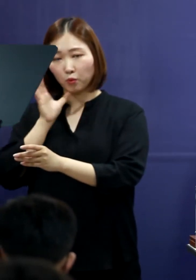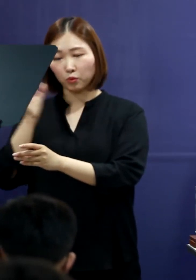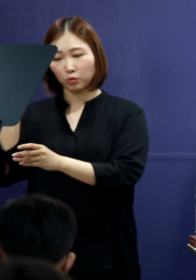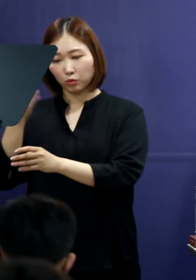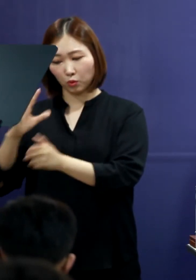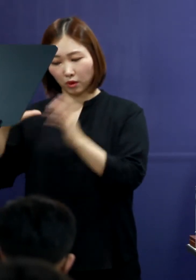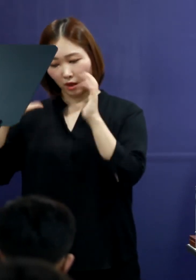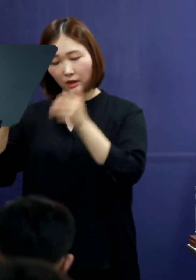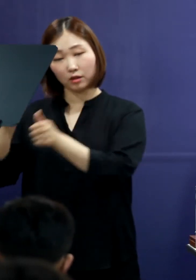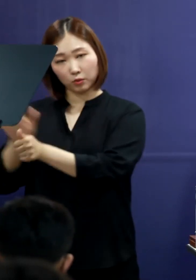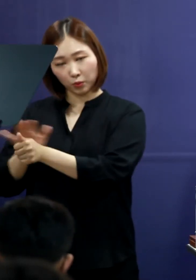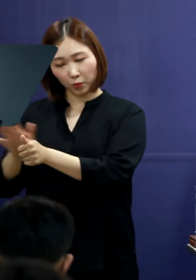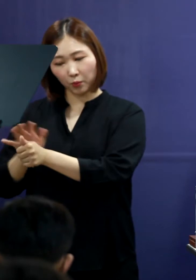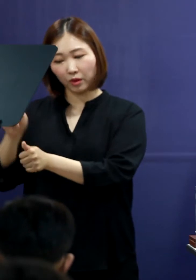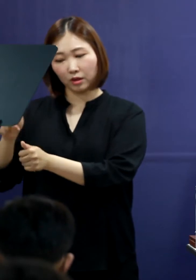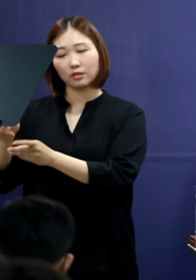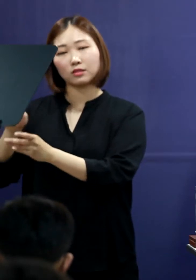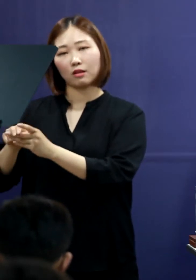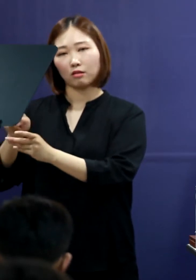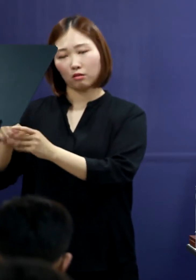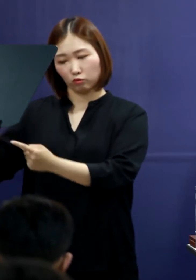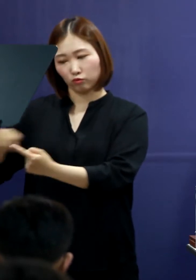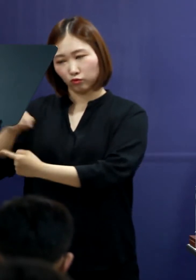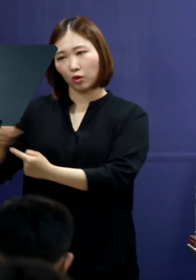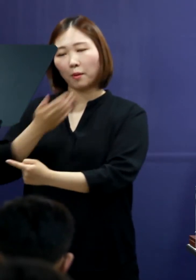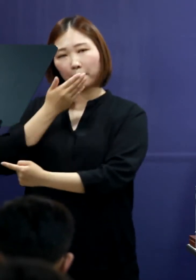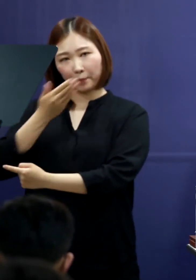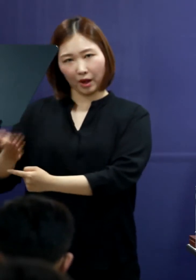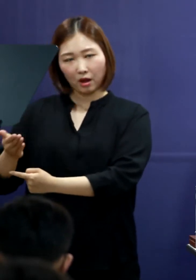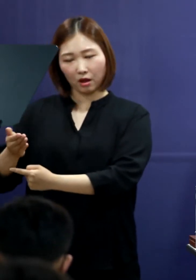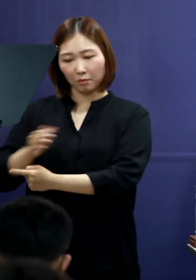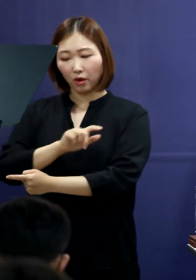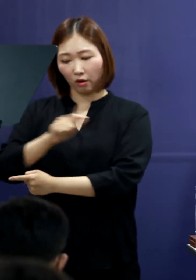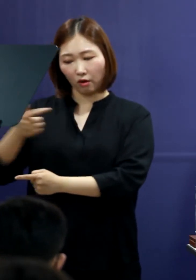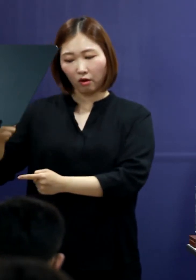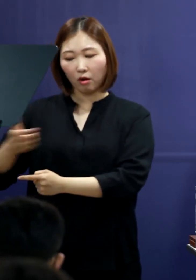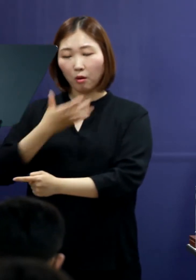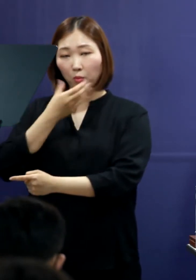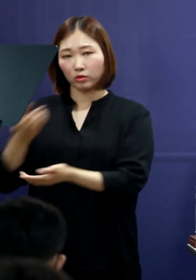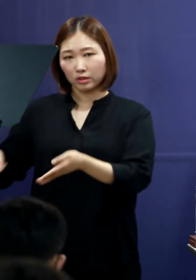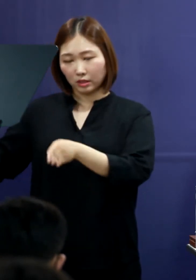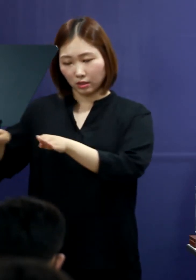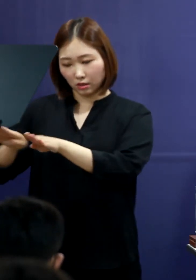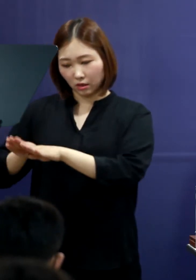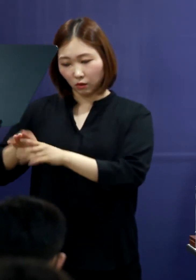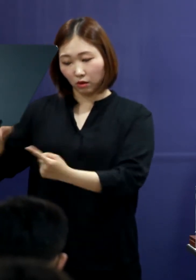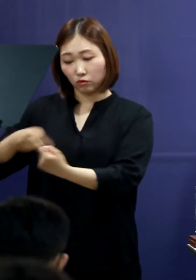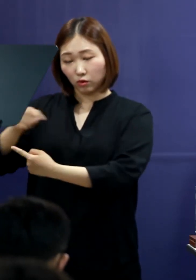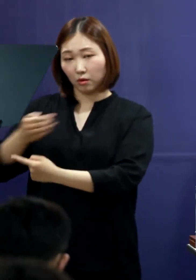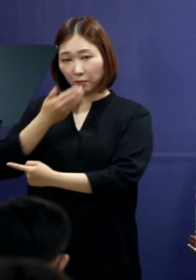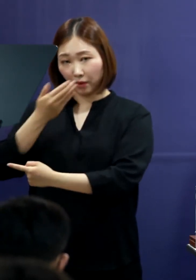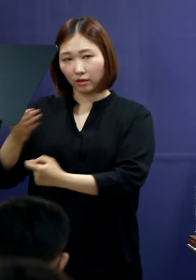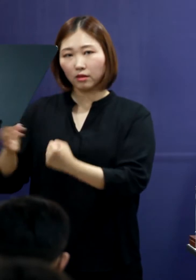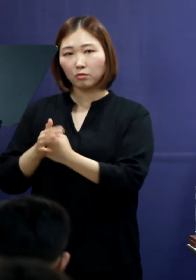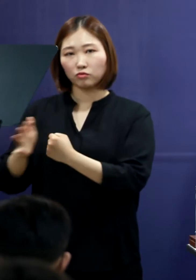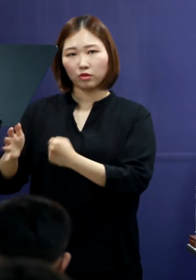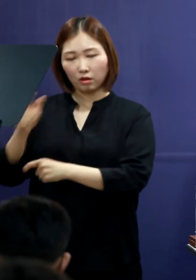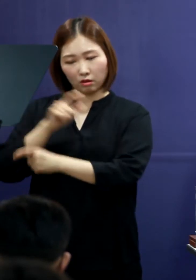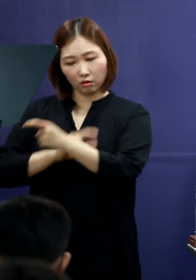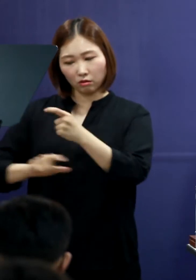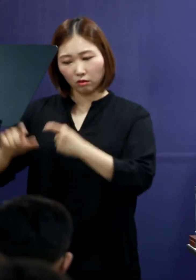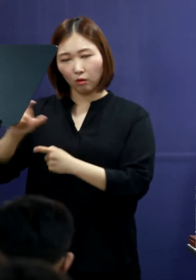직접 운영할 수 있게 됩니다. 다양한 복지시설을 직접 운영하게 됨으로써 한층 현장성